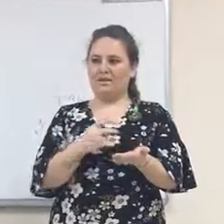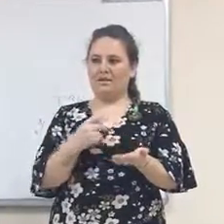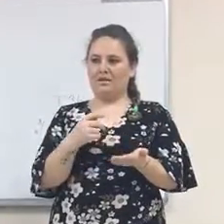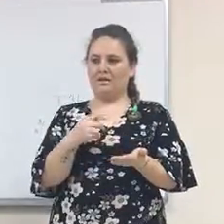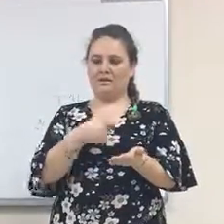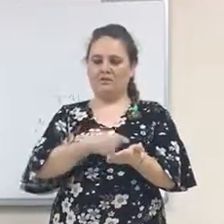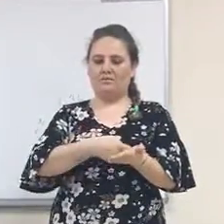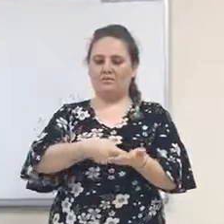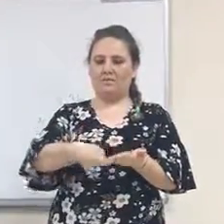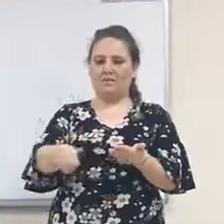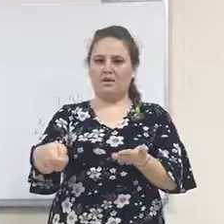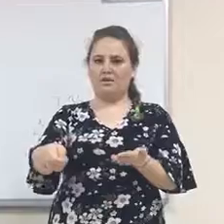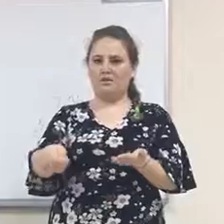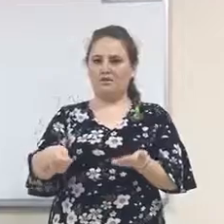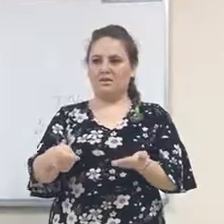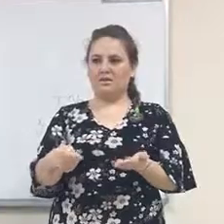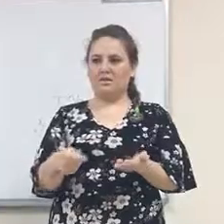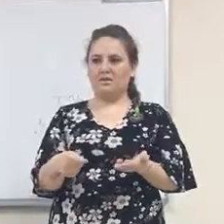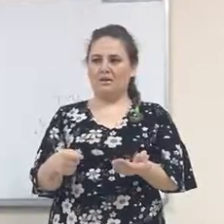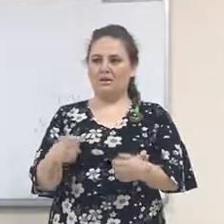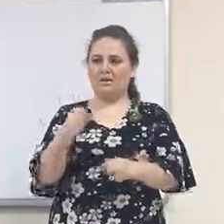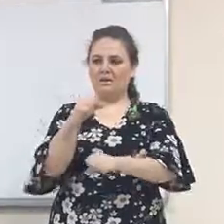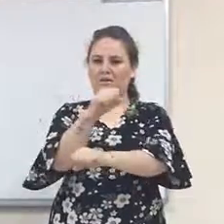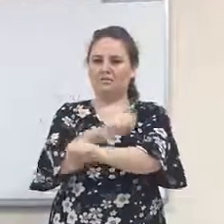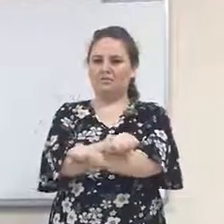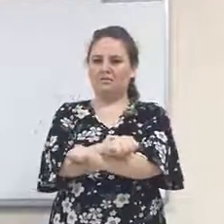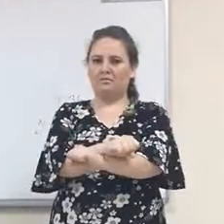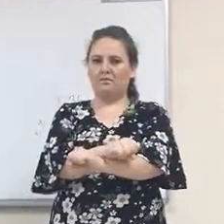maaş, aylık, mahkum, kelepçe,